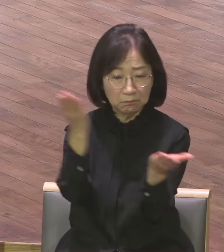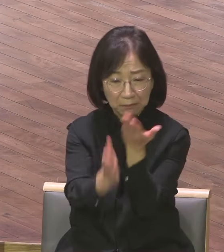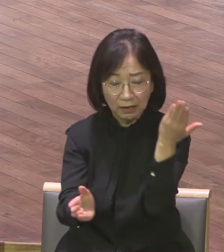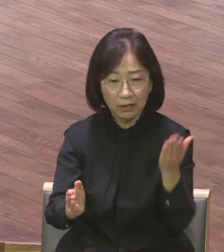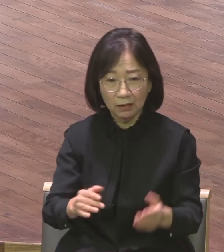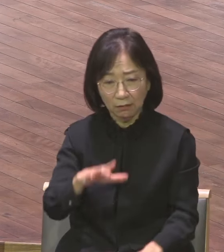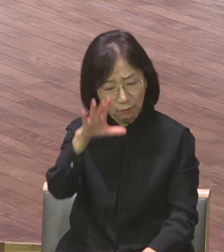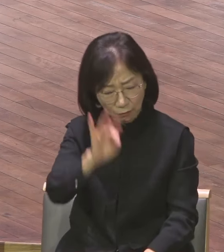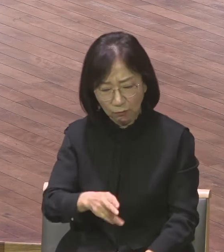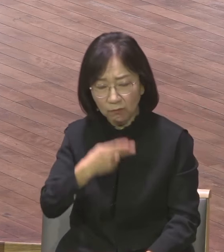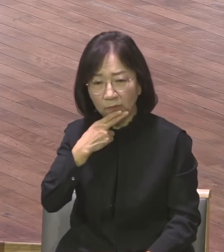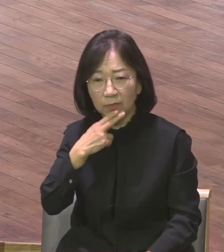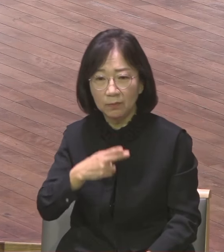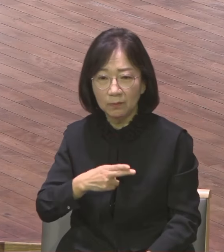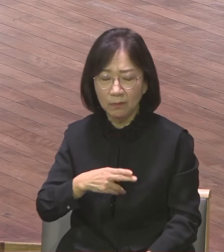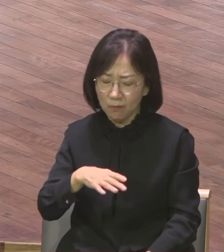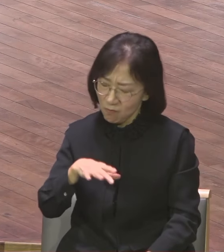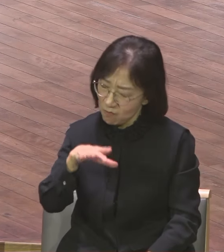그러니까